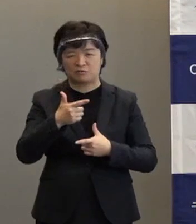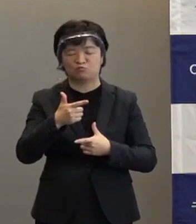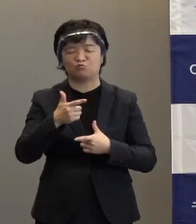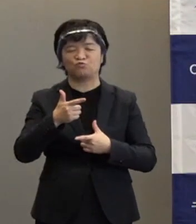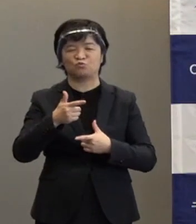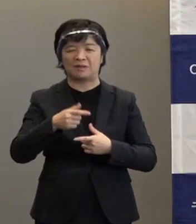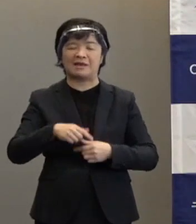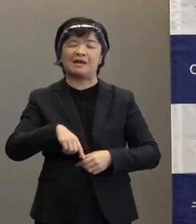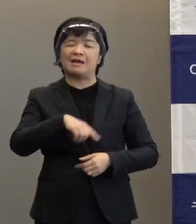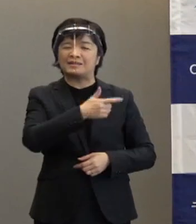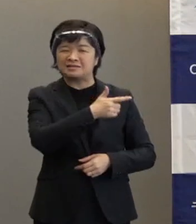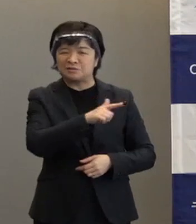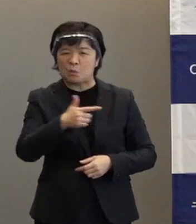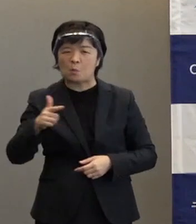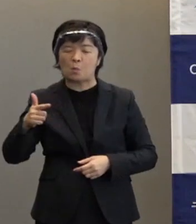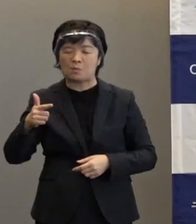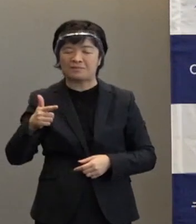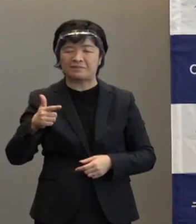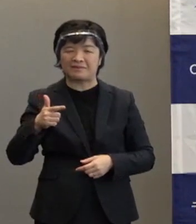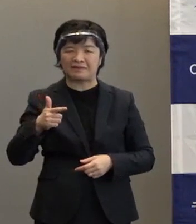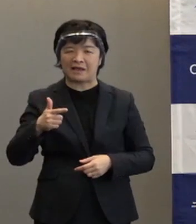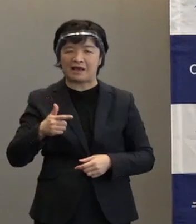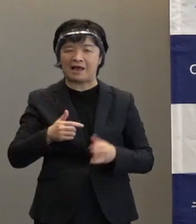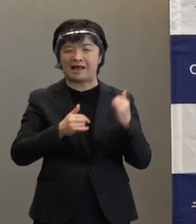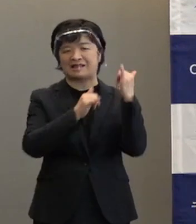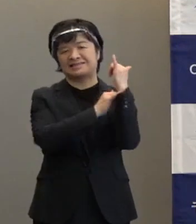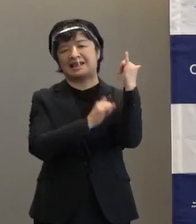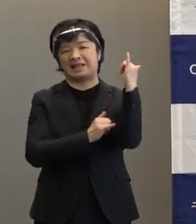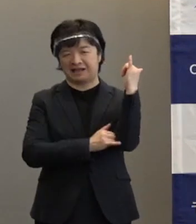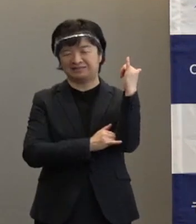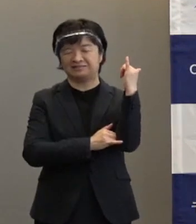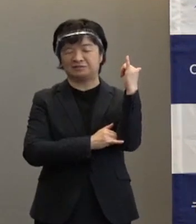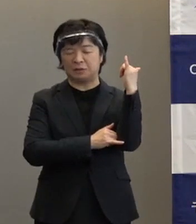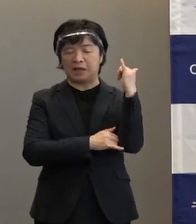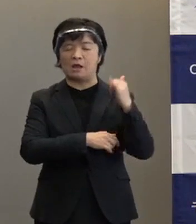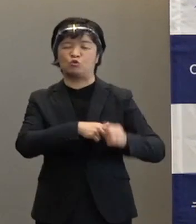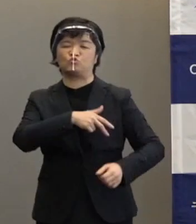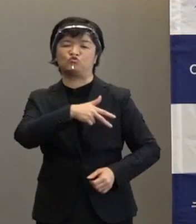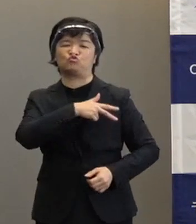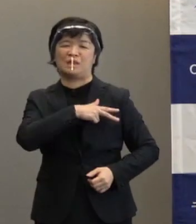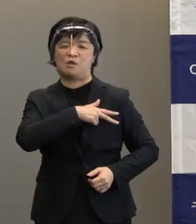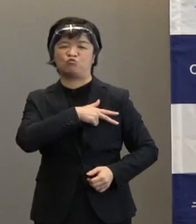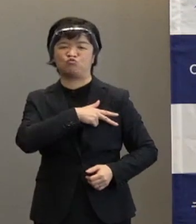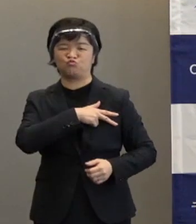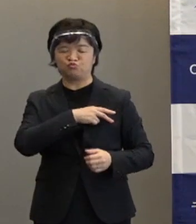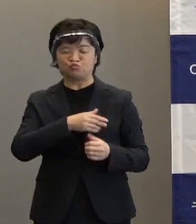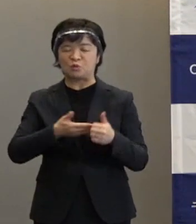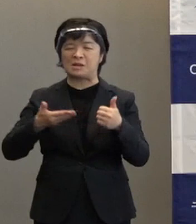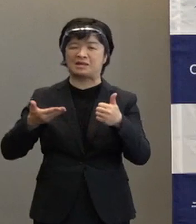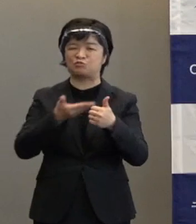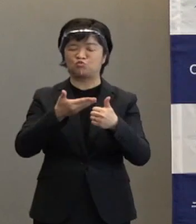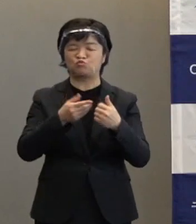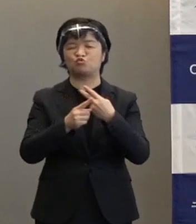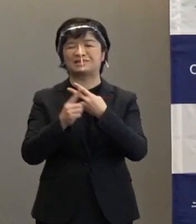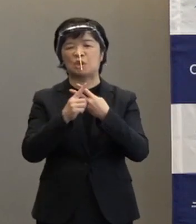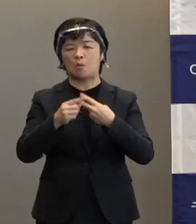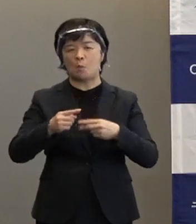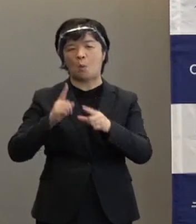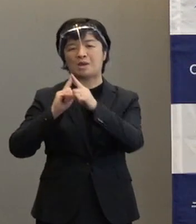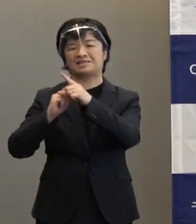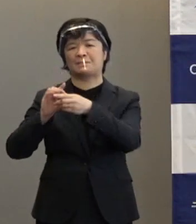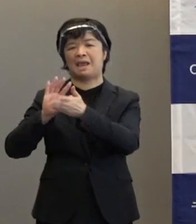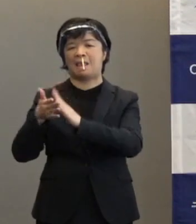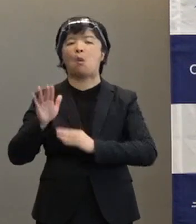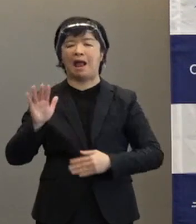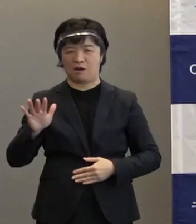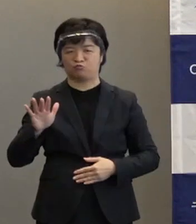ったり、さまざまな関わるスタッフの育成機能を持っていますので、やはり我々としてはやっぱりどういうふうに基